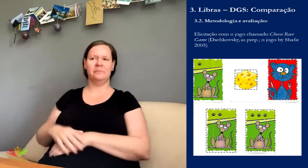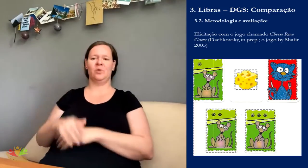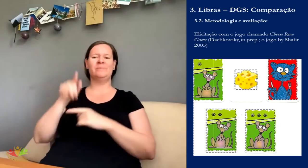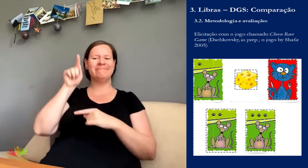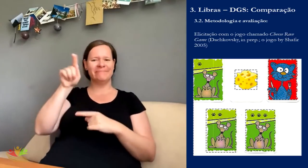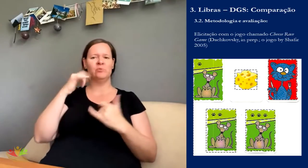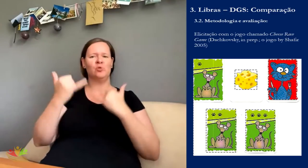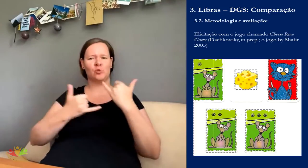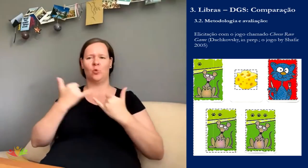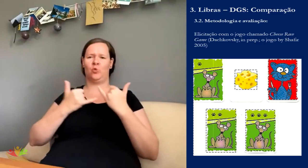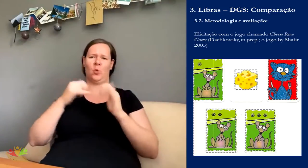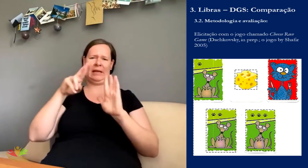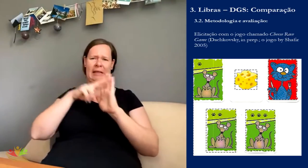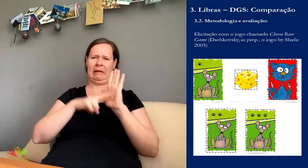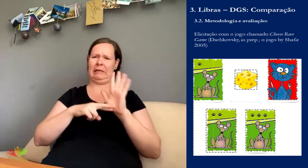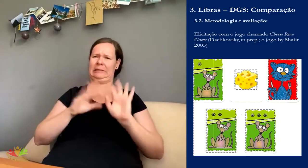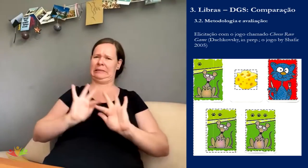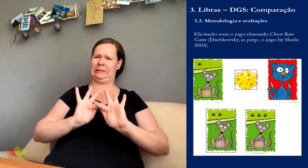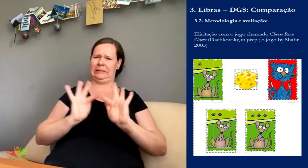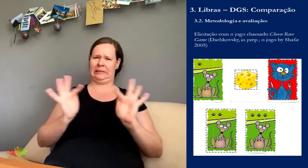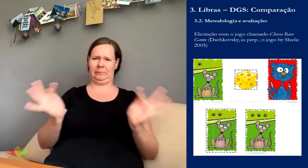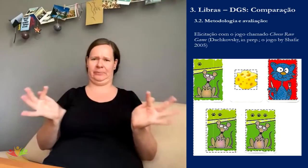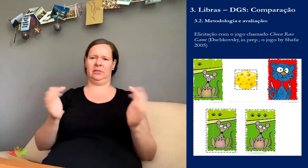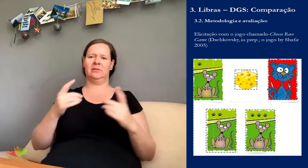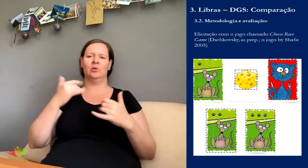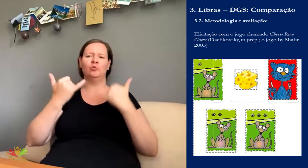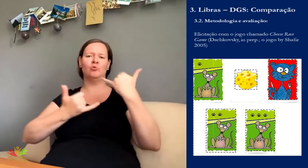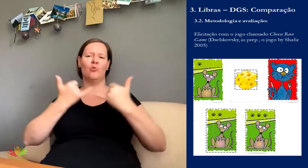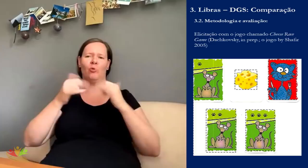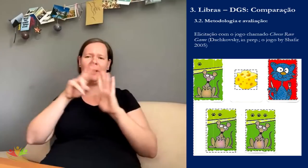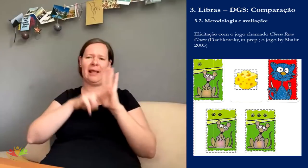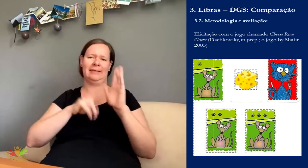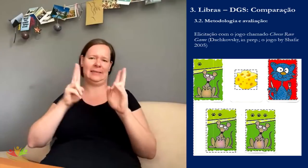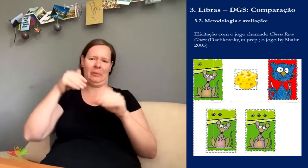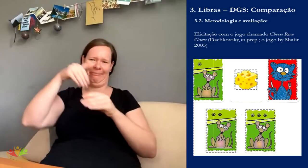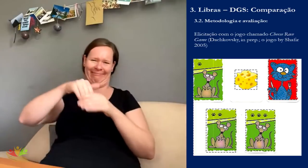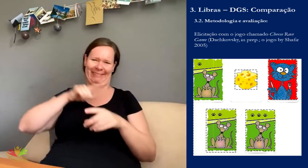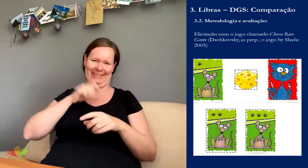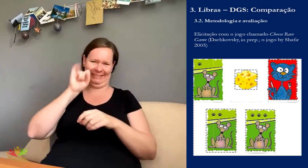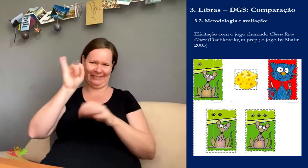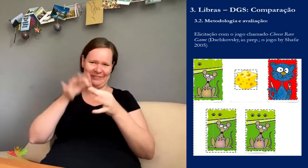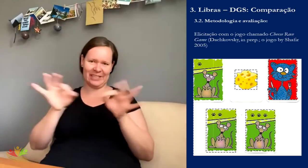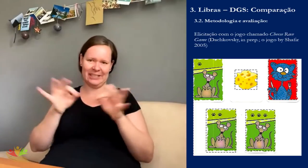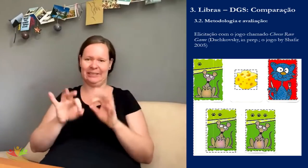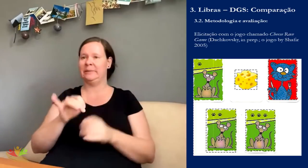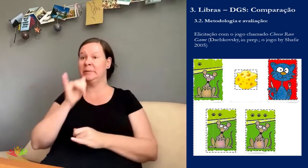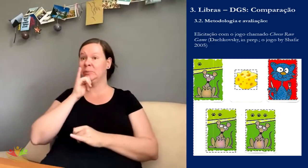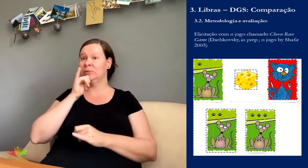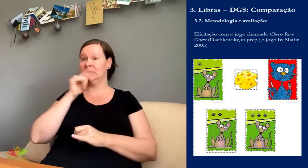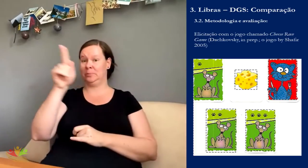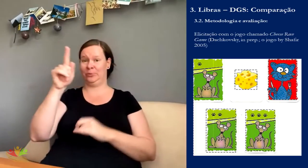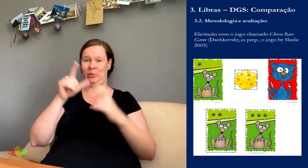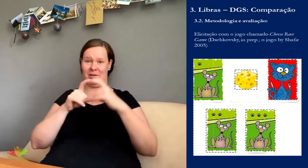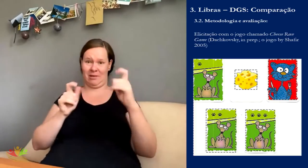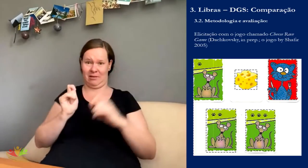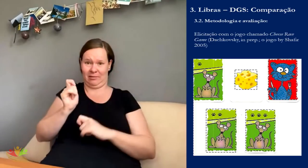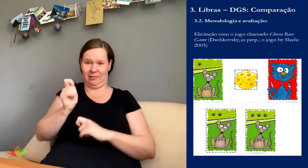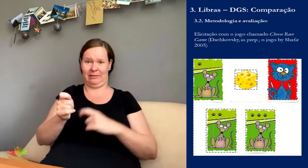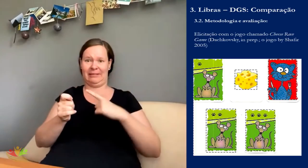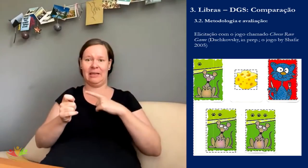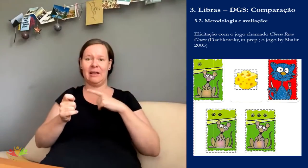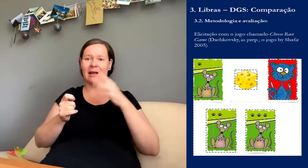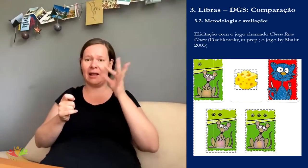para a língua de sinais e qualquer pessoa pode ter contato também com ela para adaptar esses testes. As regras são